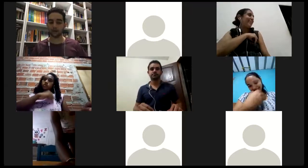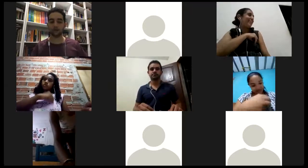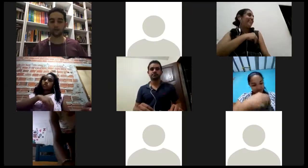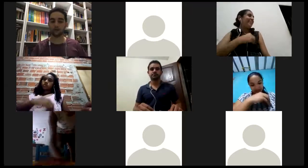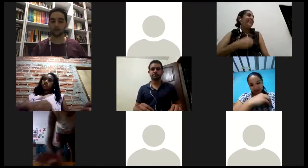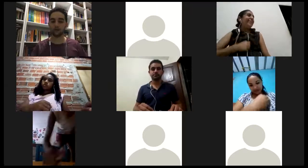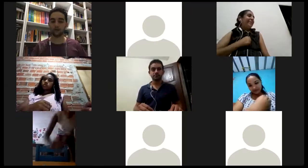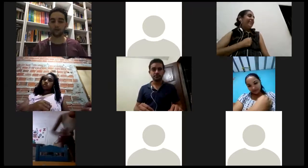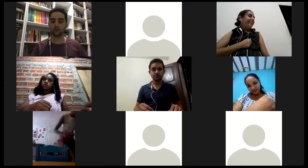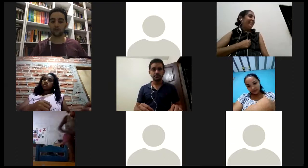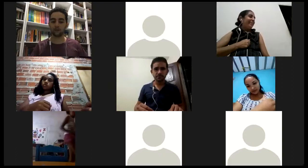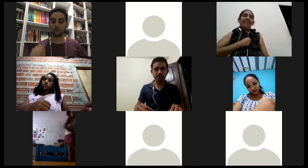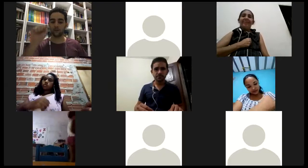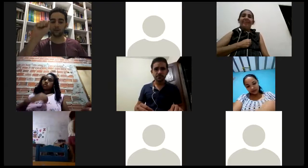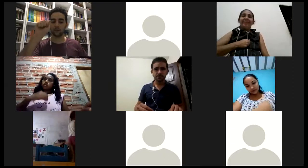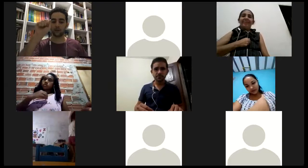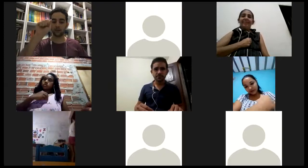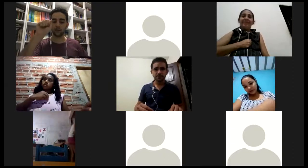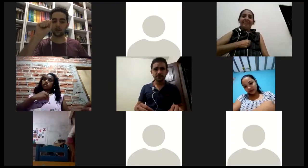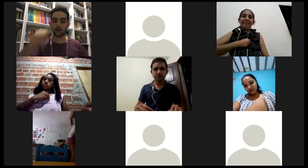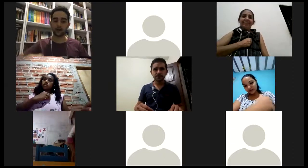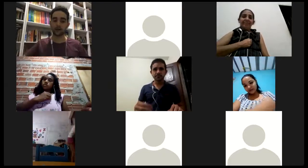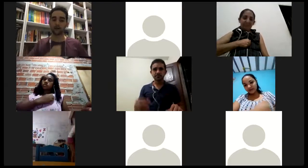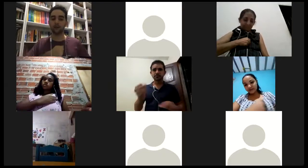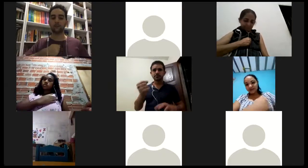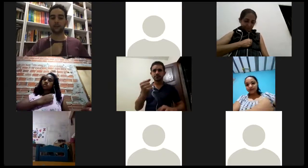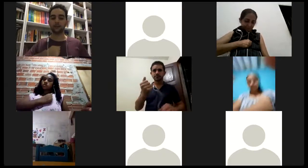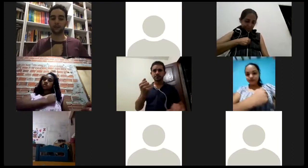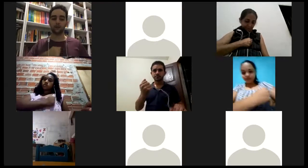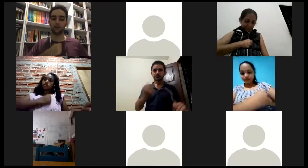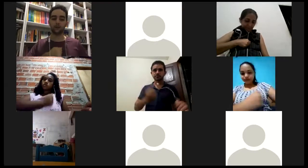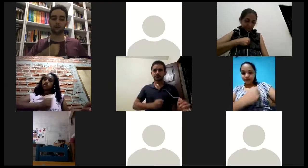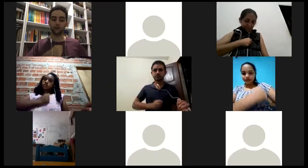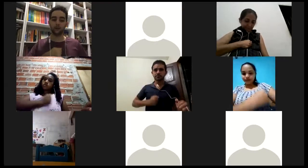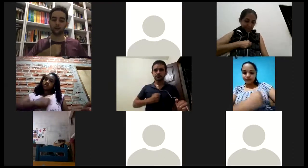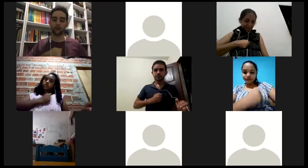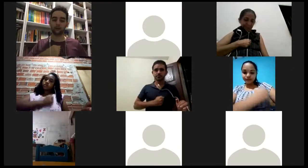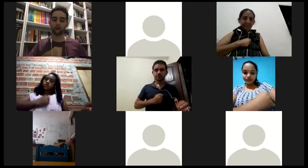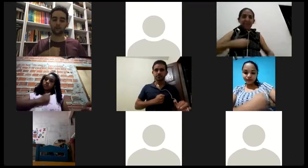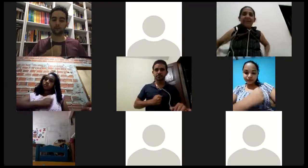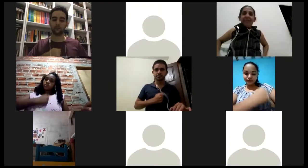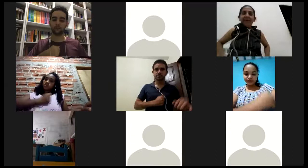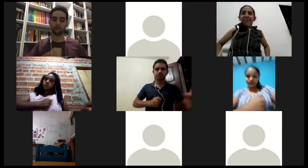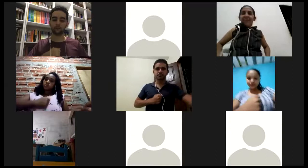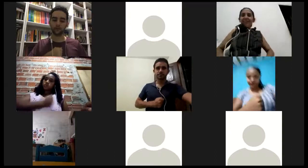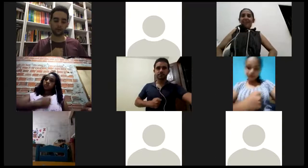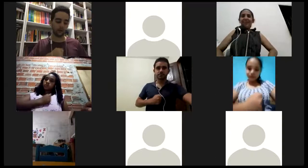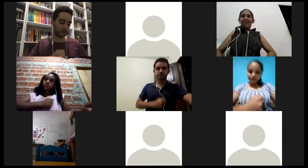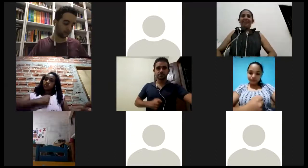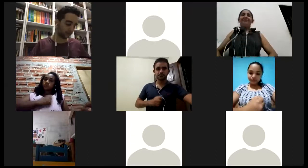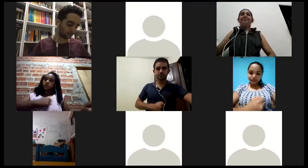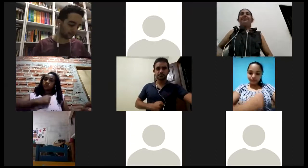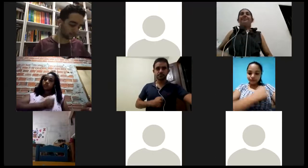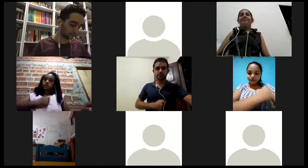Saudade. Mão fechada em A. Passa aqui no peito, no meio do peito.